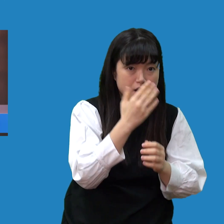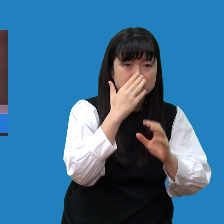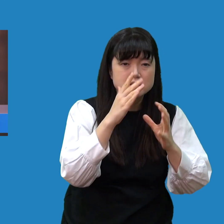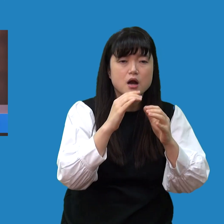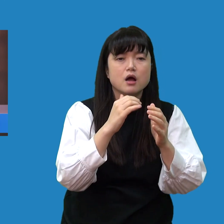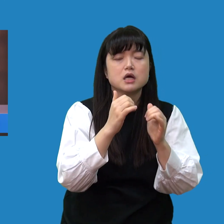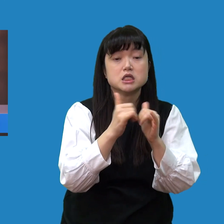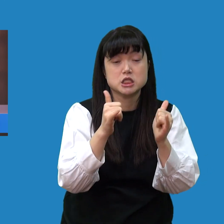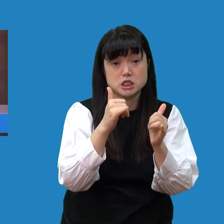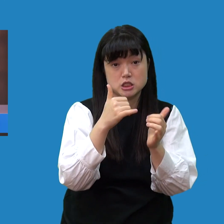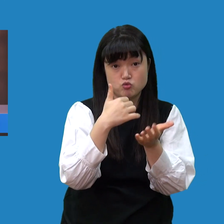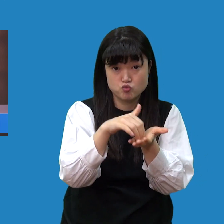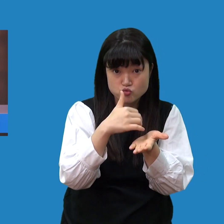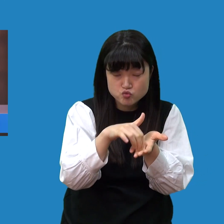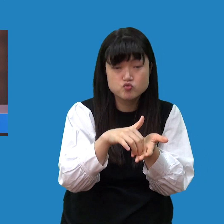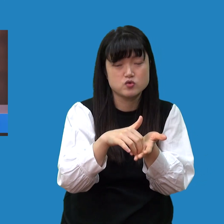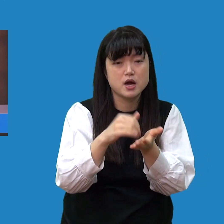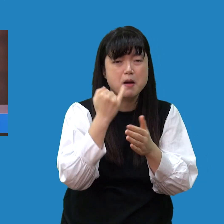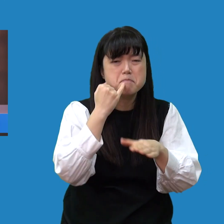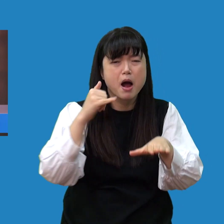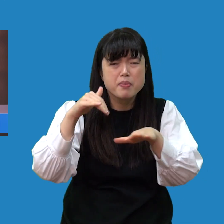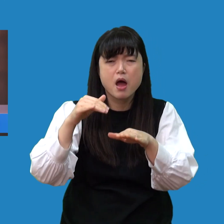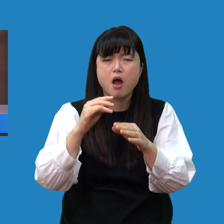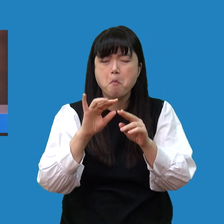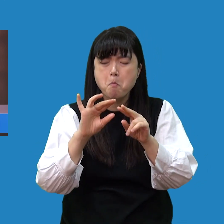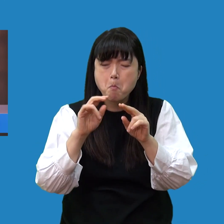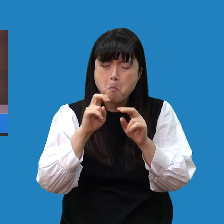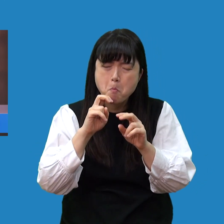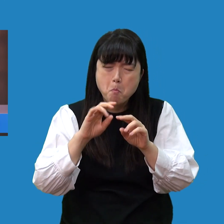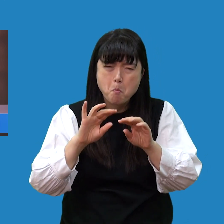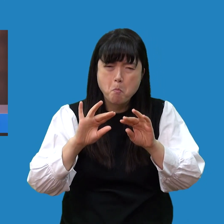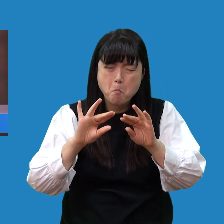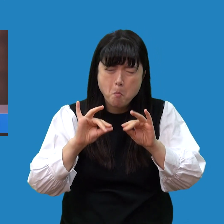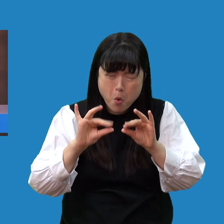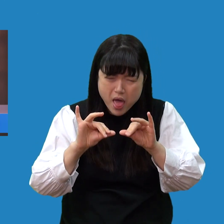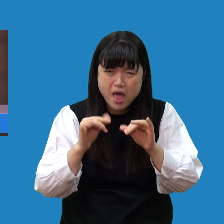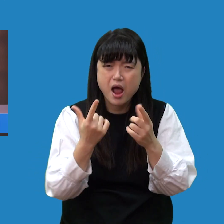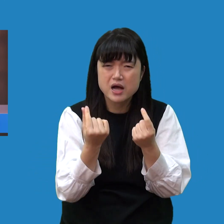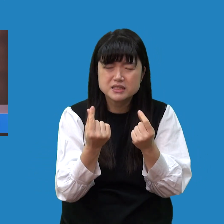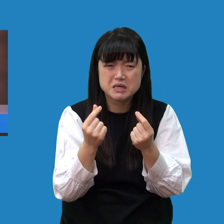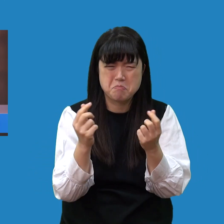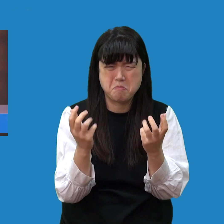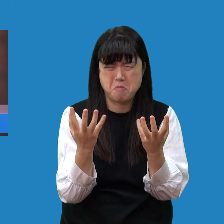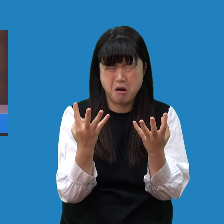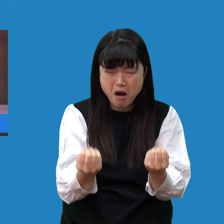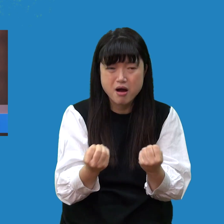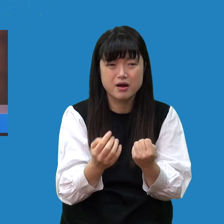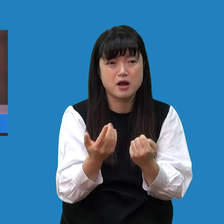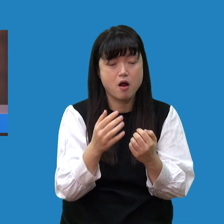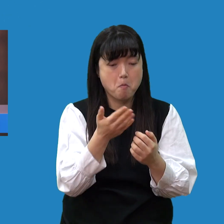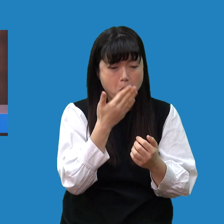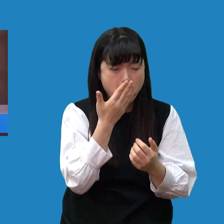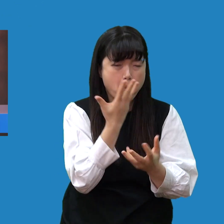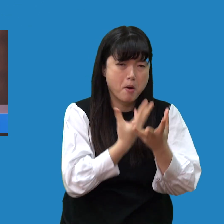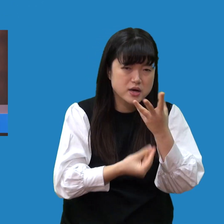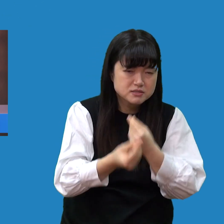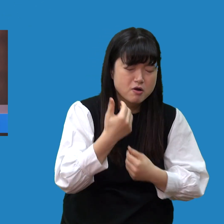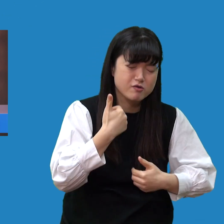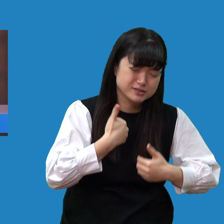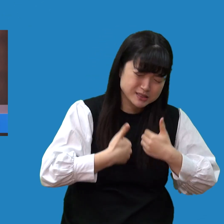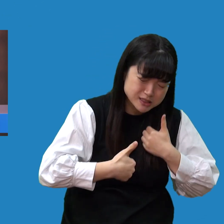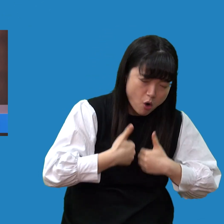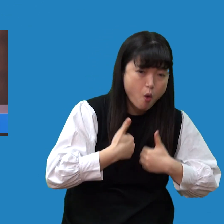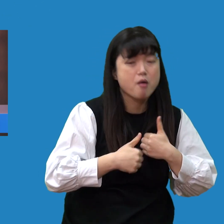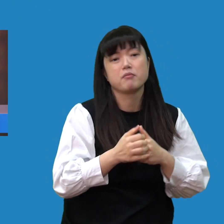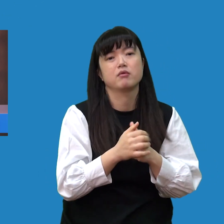시작. 유다와 이스라엘 인구가 바닷가에 모래같이 많게 되매 먹고 마시며